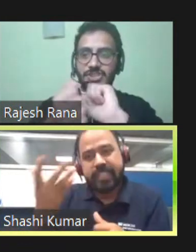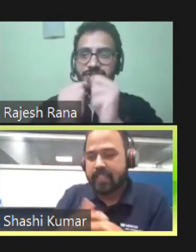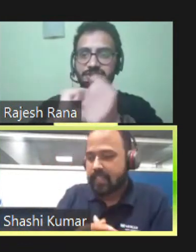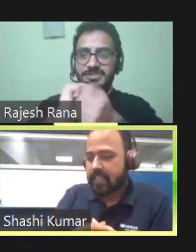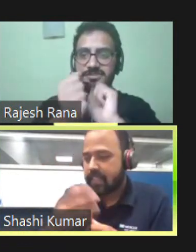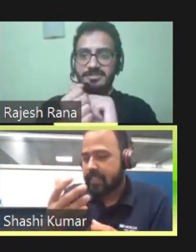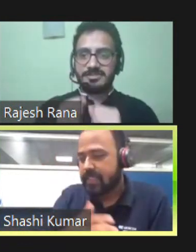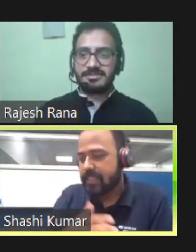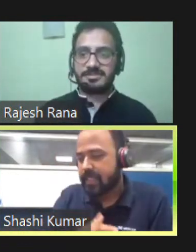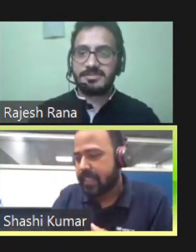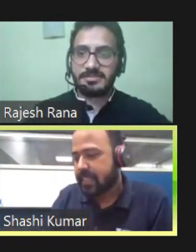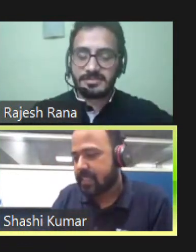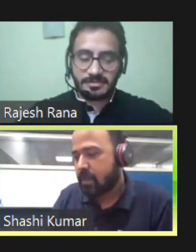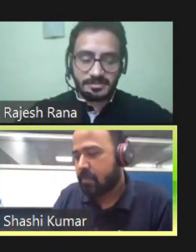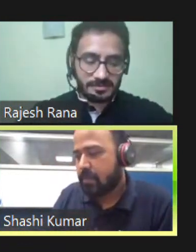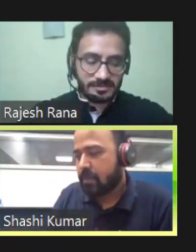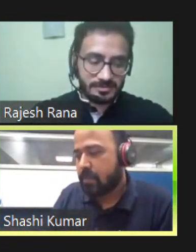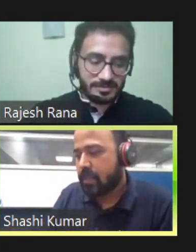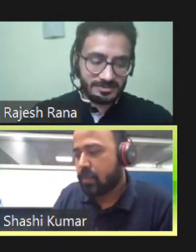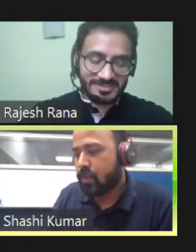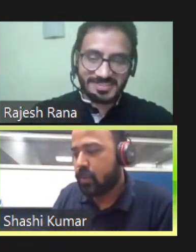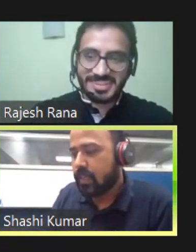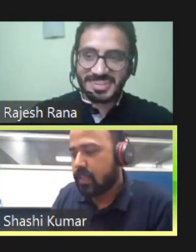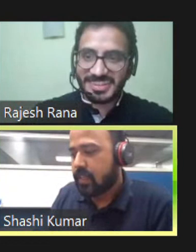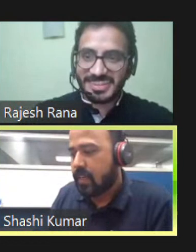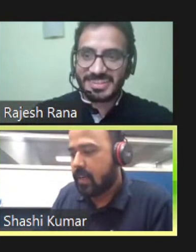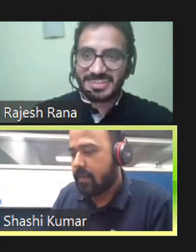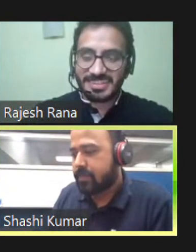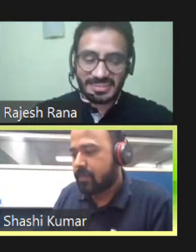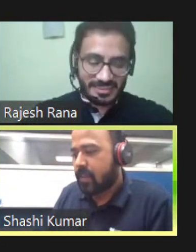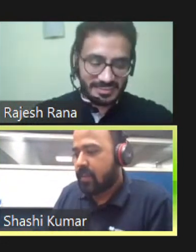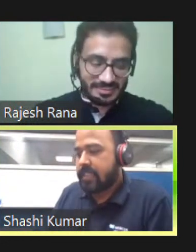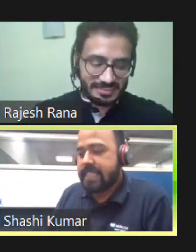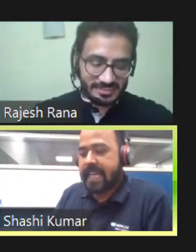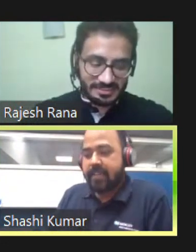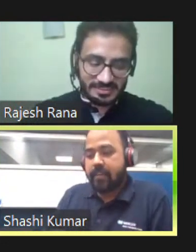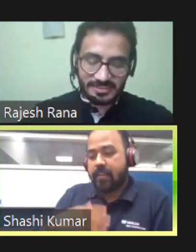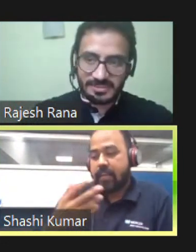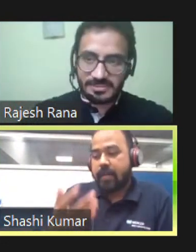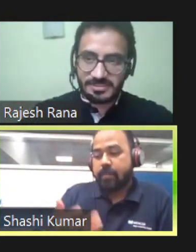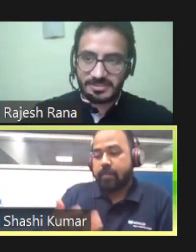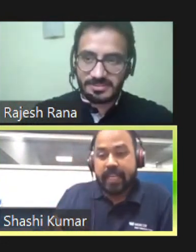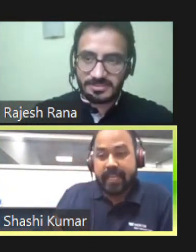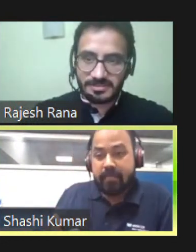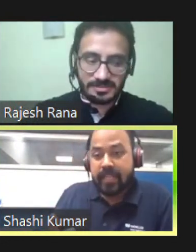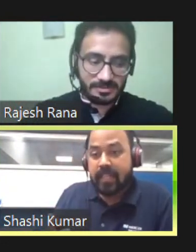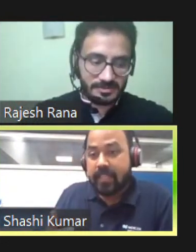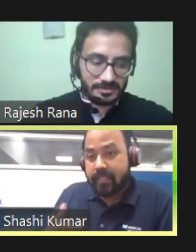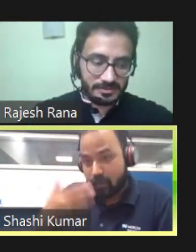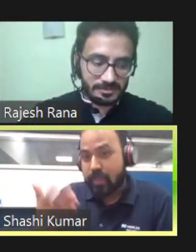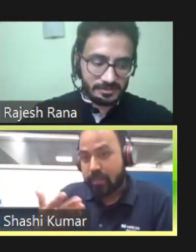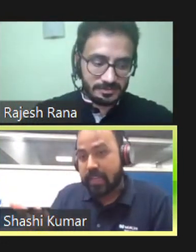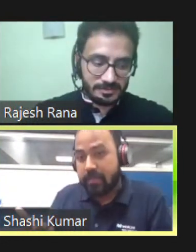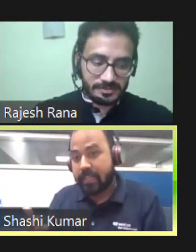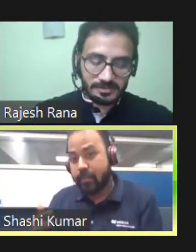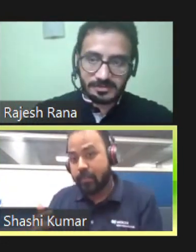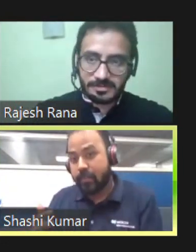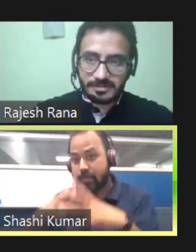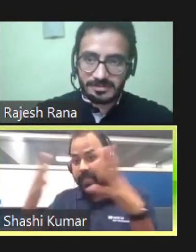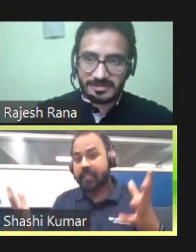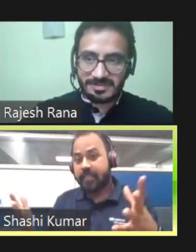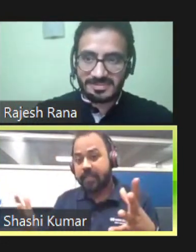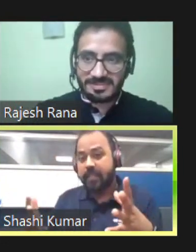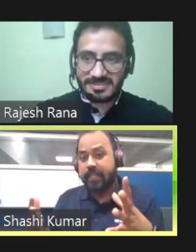वो चेंज कर देते हैं। जैसे एक एग्जांपल मैं आपको बताऊं तो जैनन, आपको साइन नेम लेने के लिए उनसे मिलना पड़ेगा,